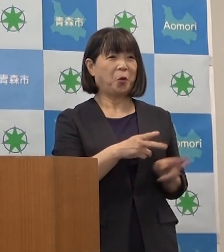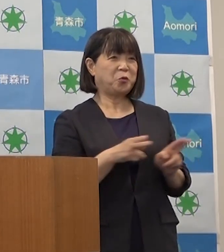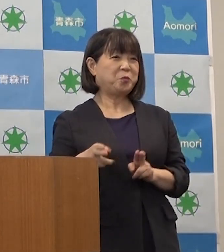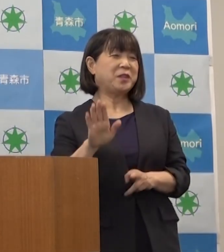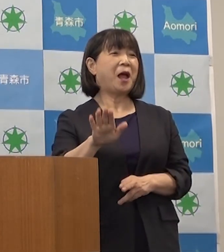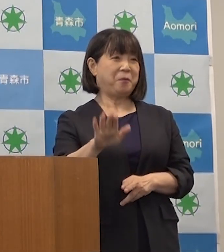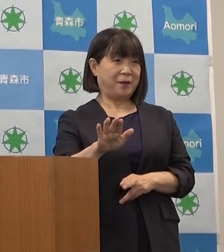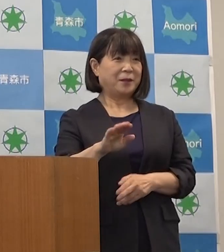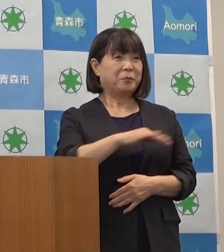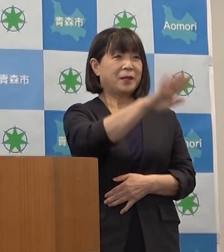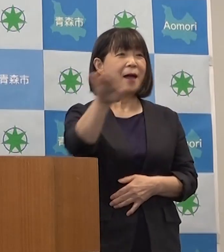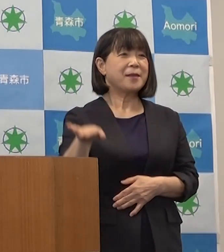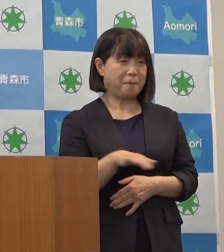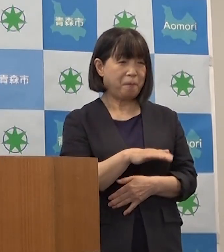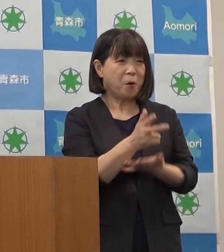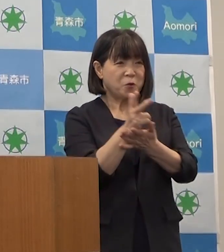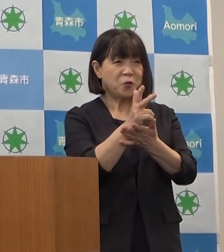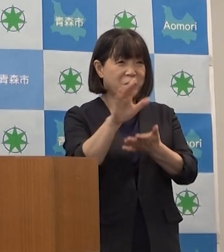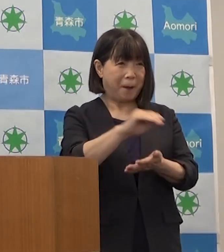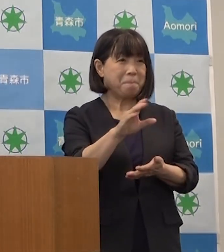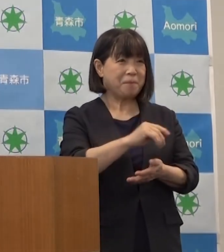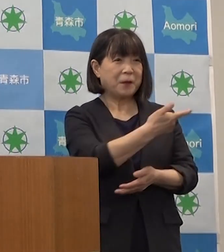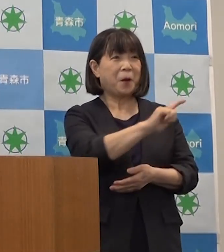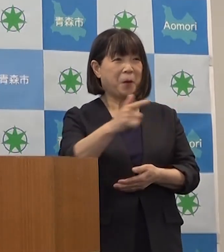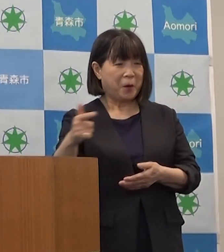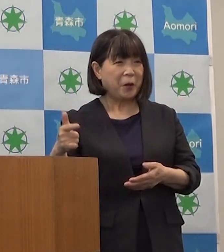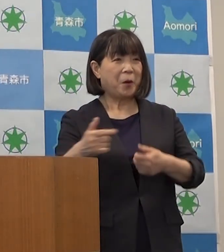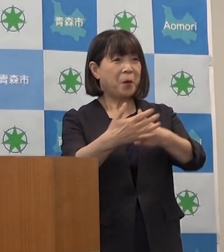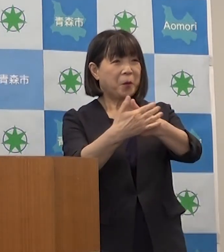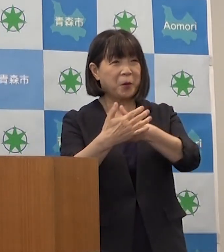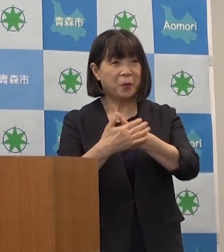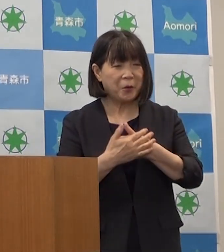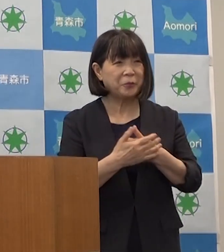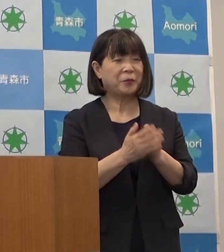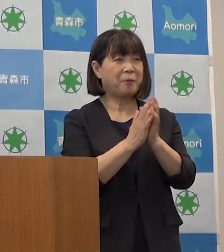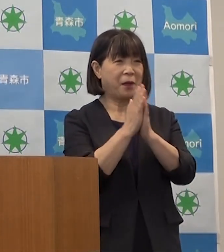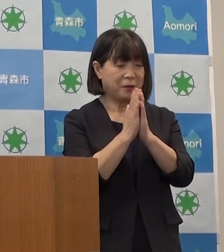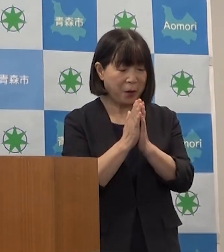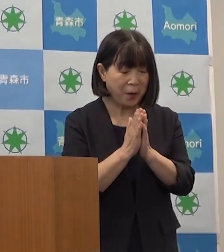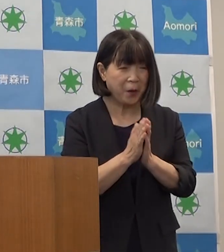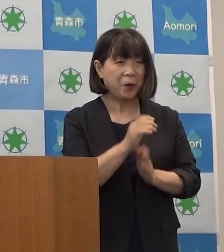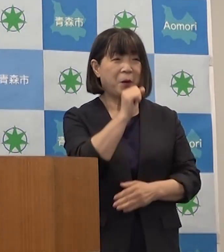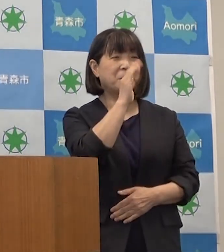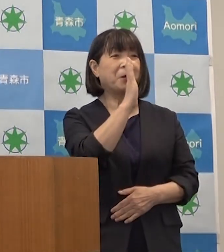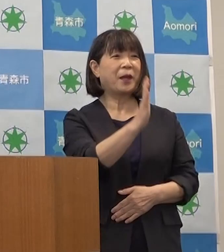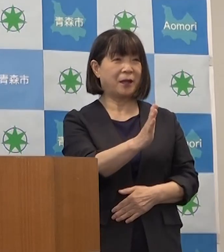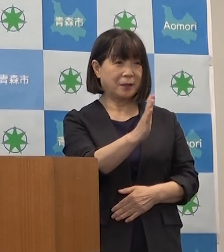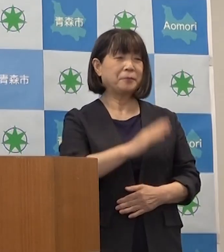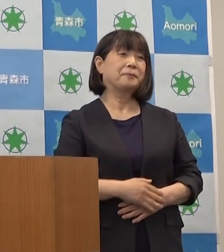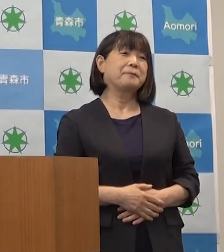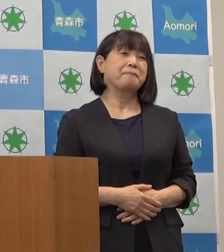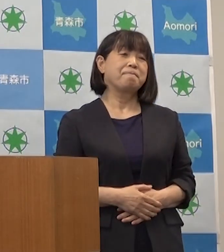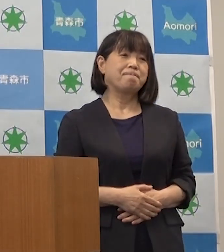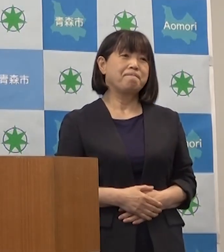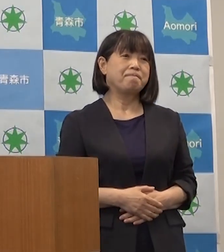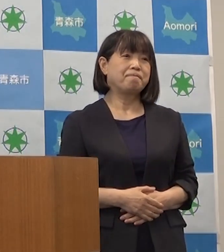にもイベントの取材や盛り上げにご協力くださいますようよろしくお願い申し上げます。